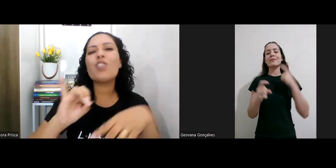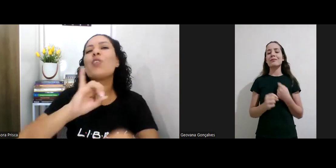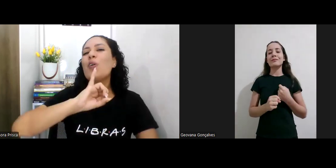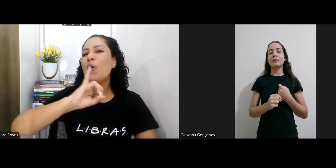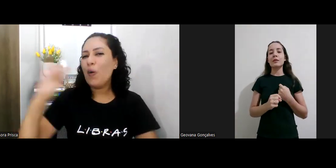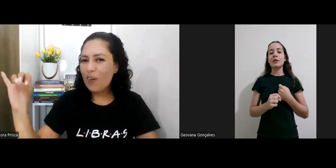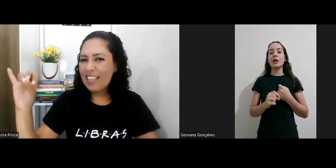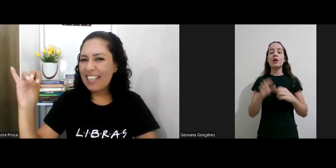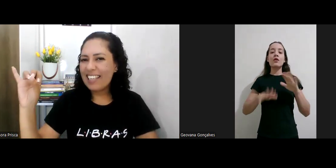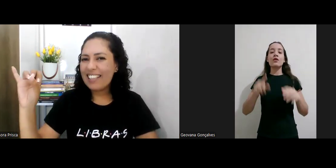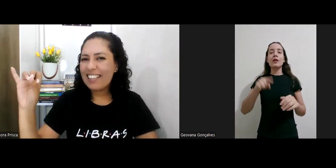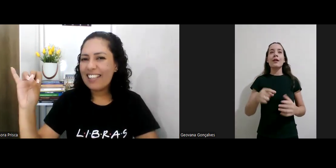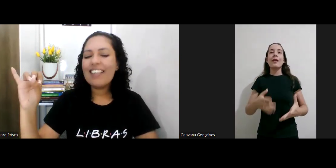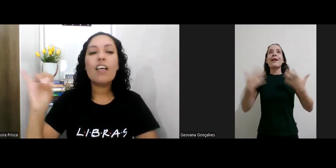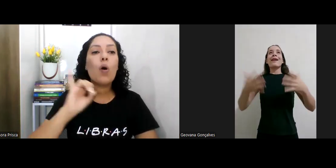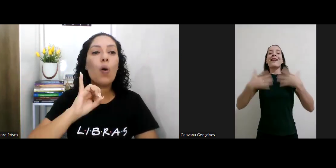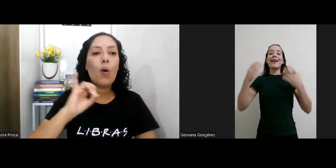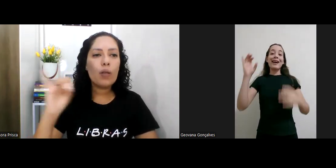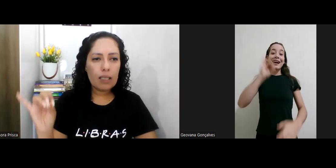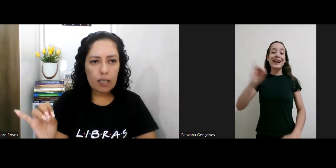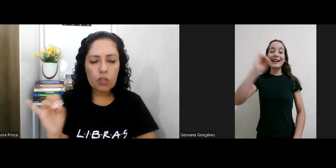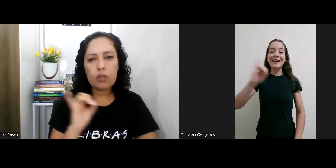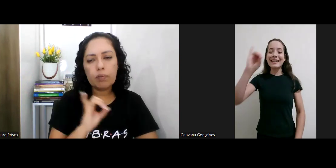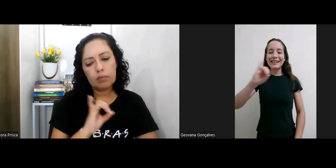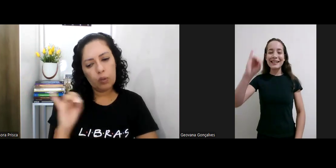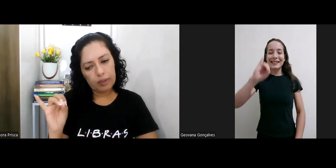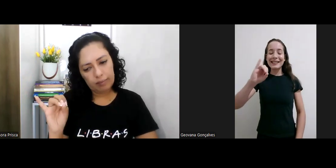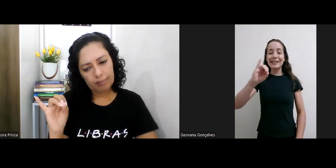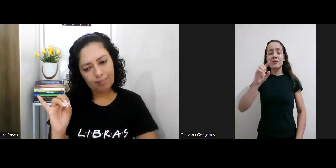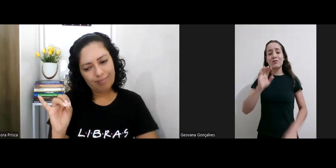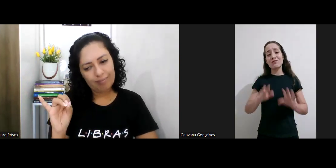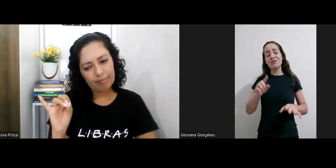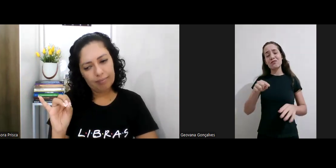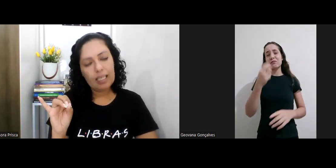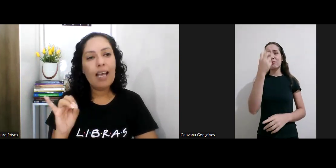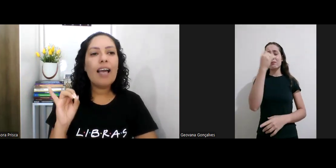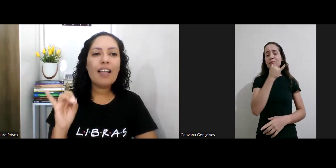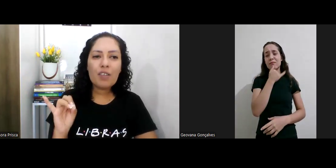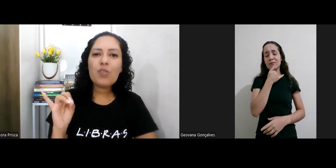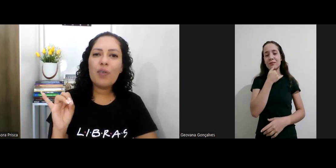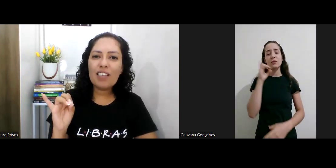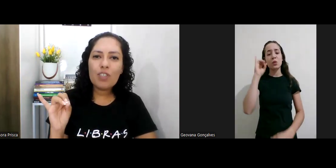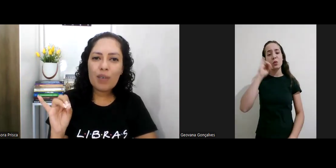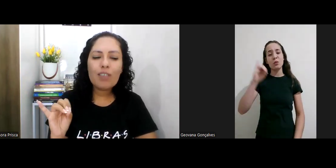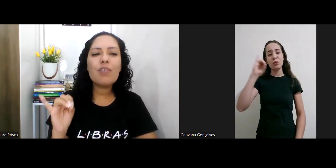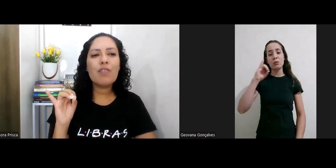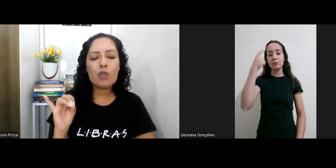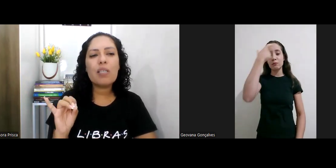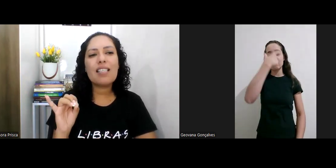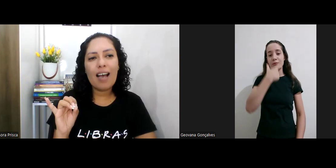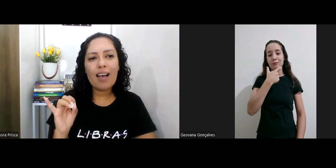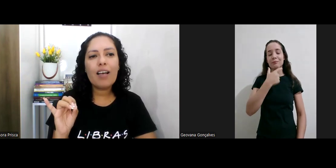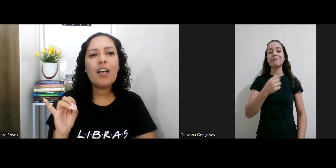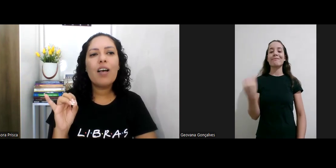muito feliz? Oi. Tá triste? Oi. É claro que no seu atendimento você